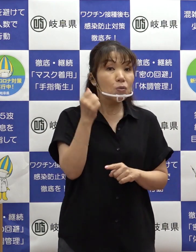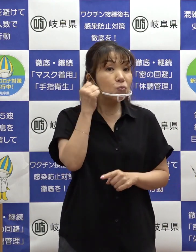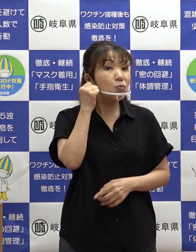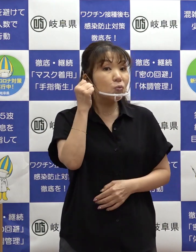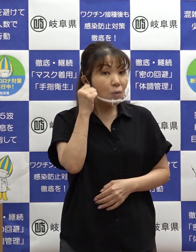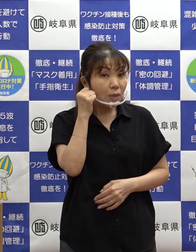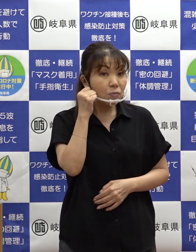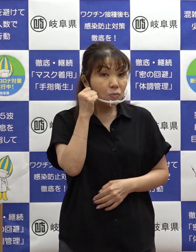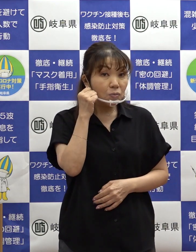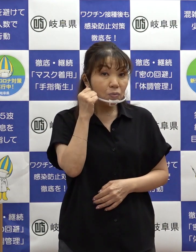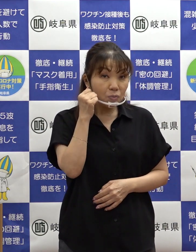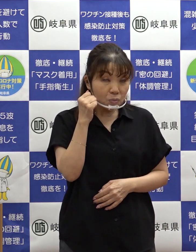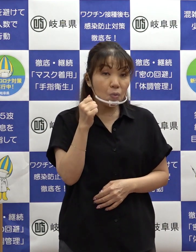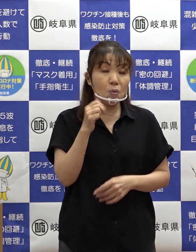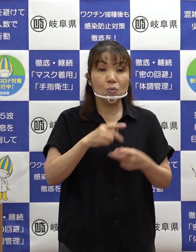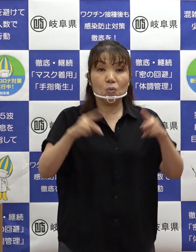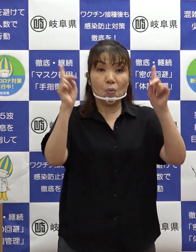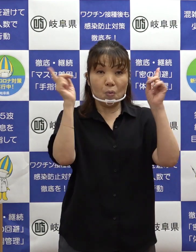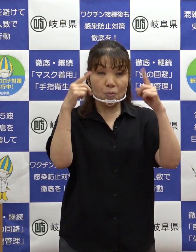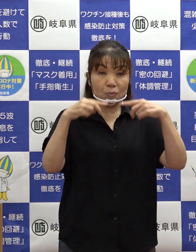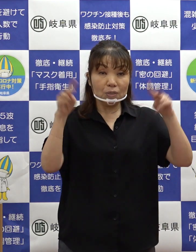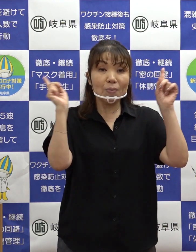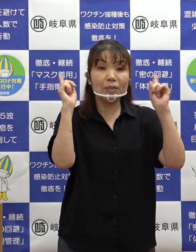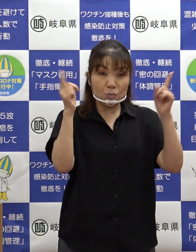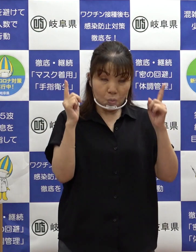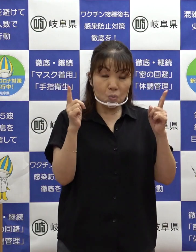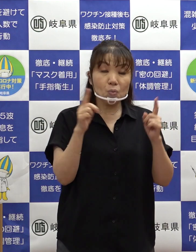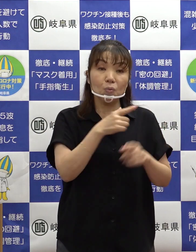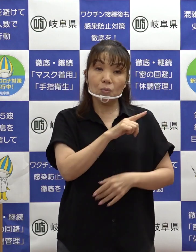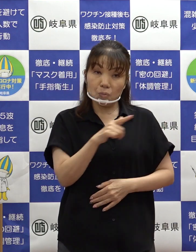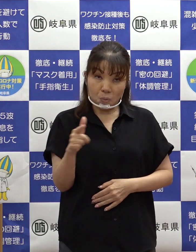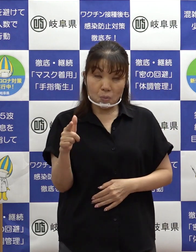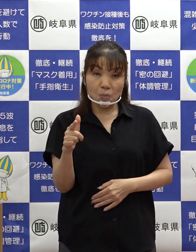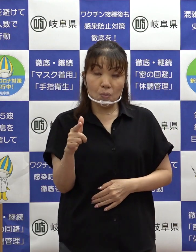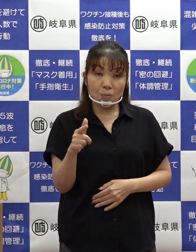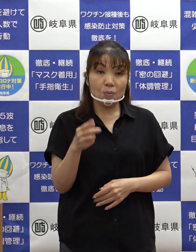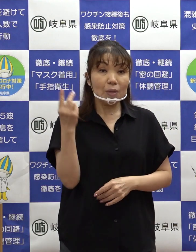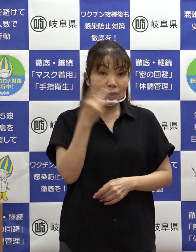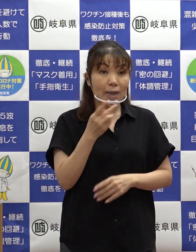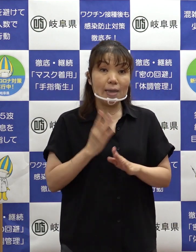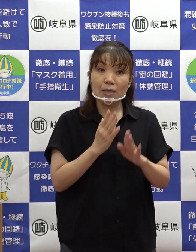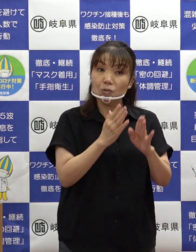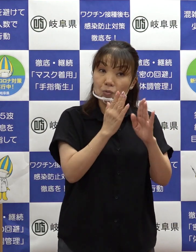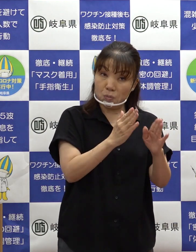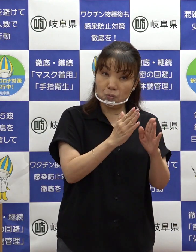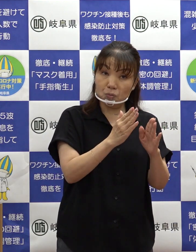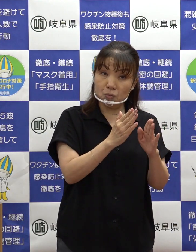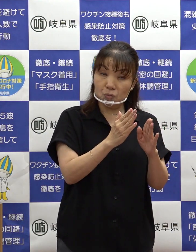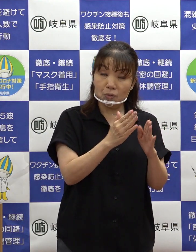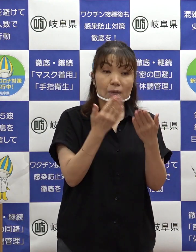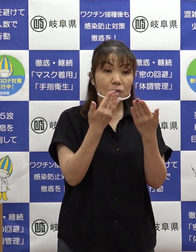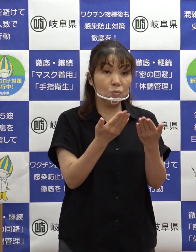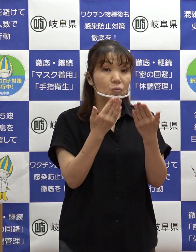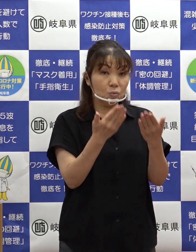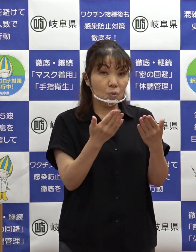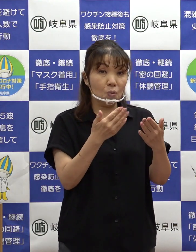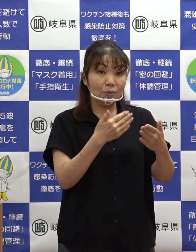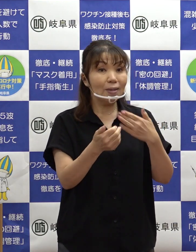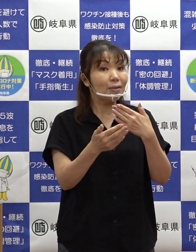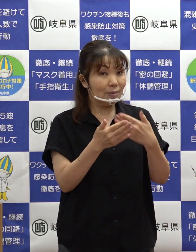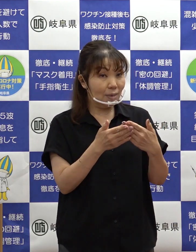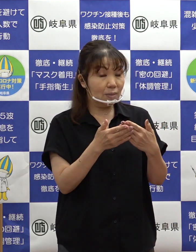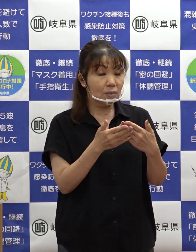伴う行事とかですね、そういったあるいは、まあ遠足、それから就業体験の校外活動とか